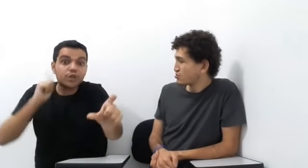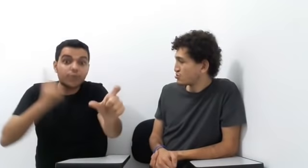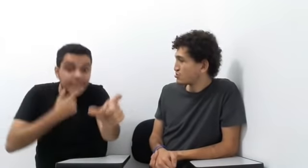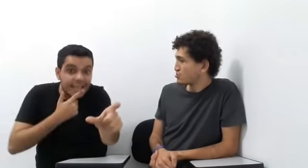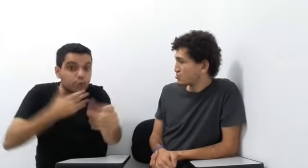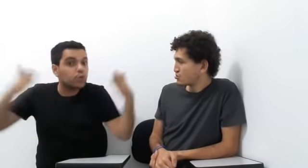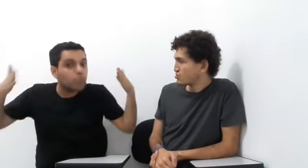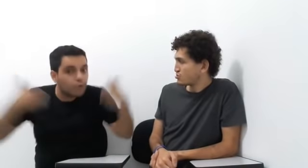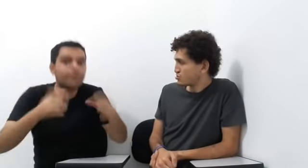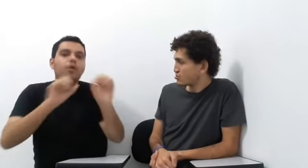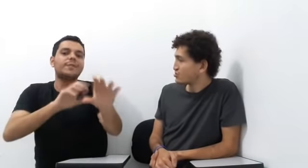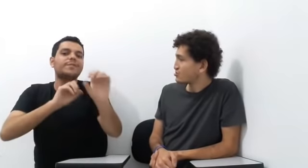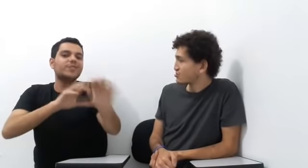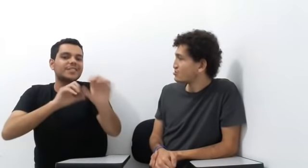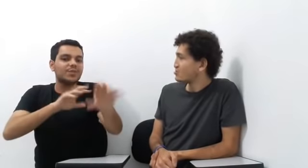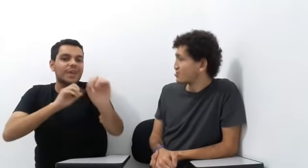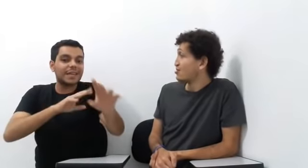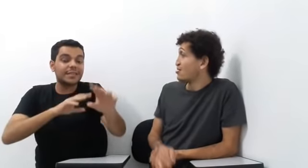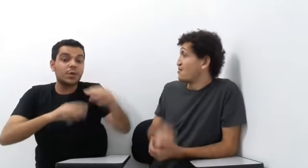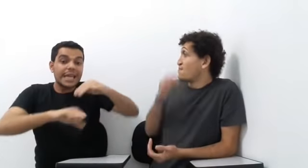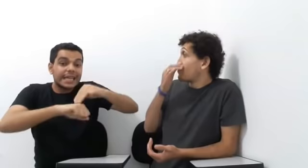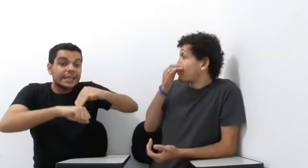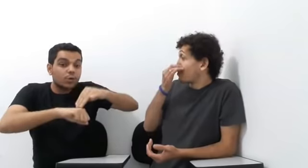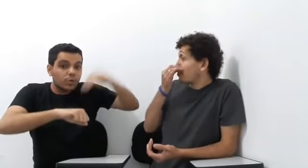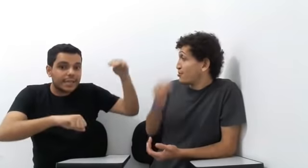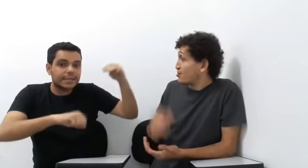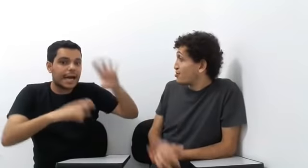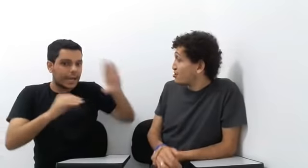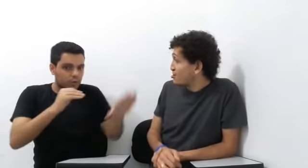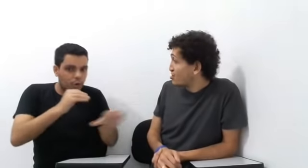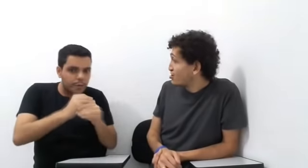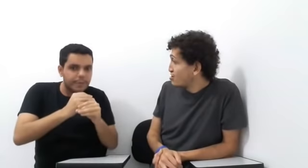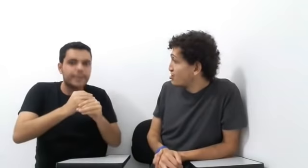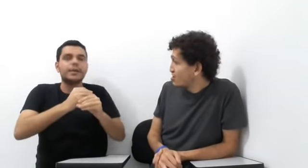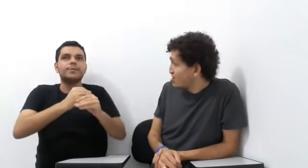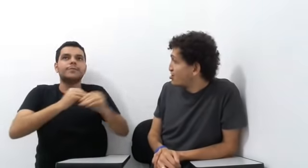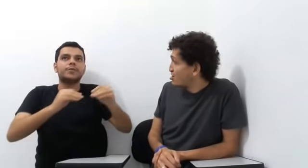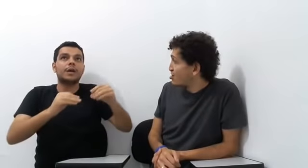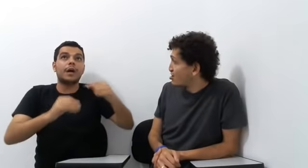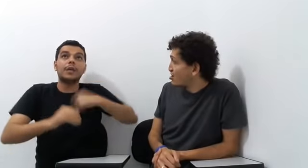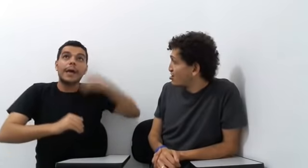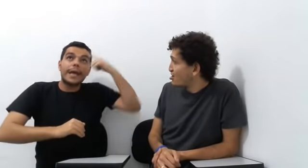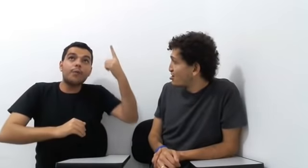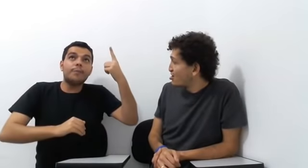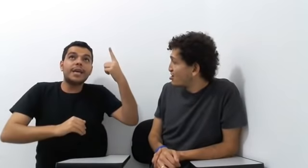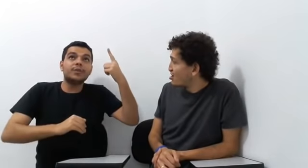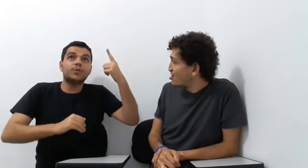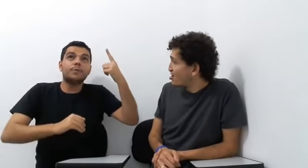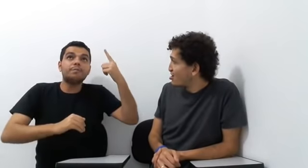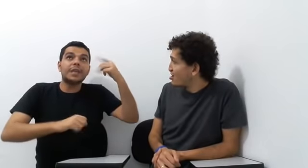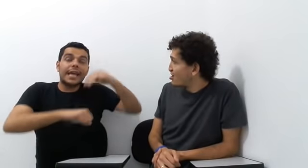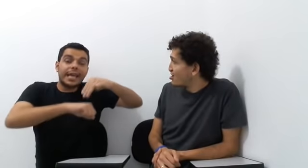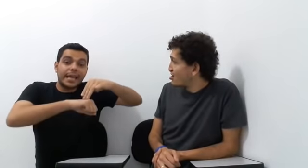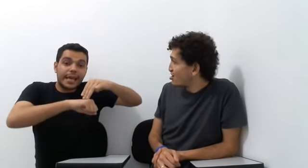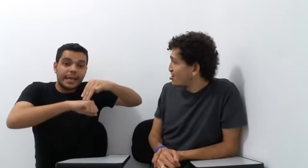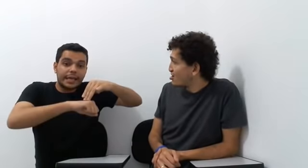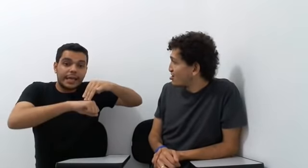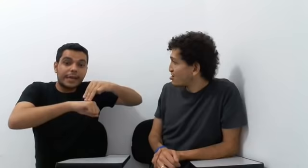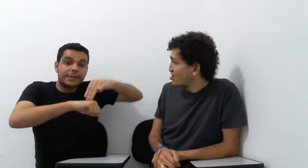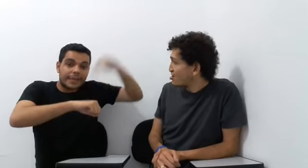você é surdo, o foco é para você, educação. Então no mestrado, só complementando, professor Carlos, eu penso em terminar